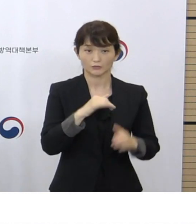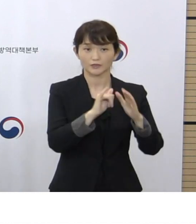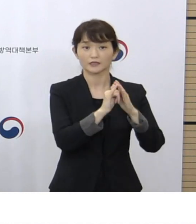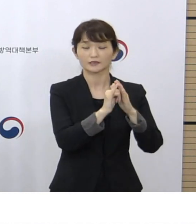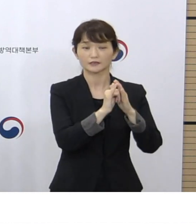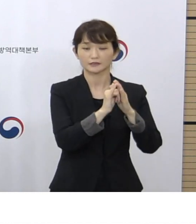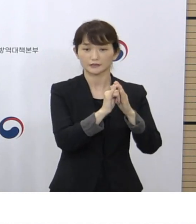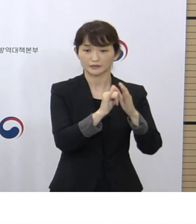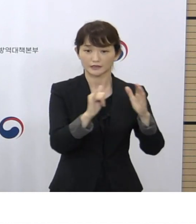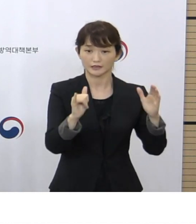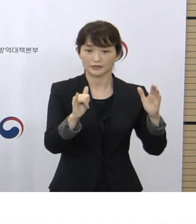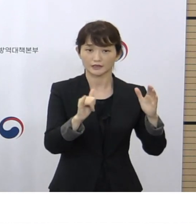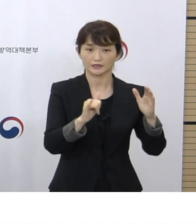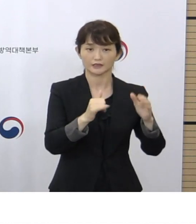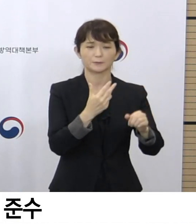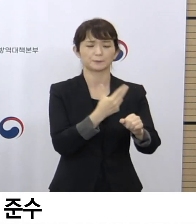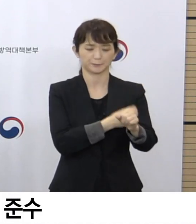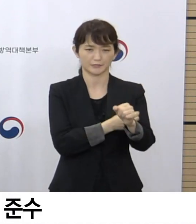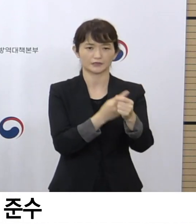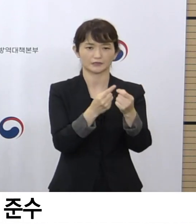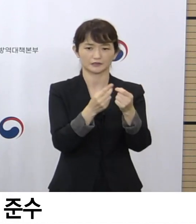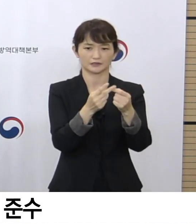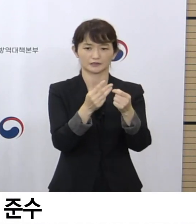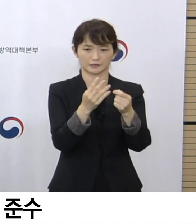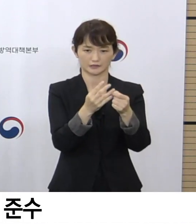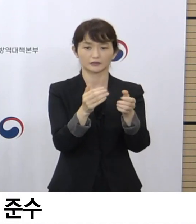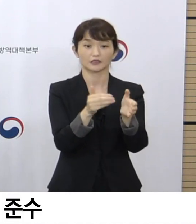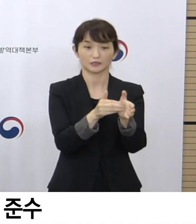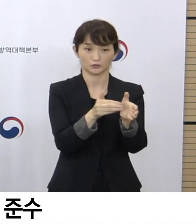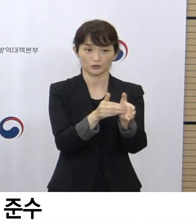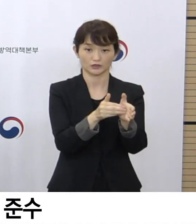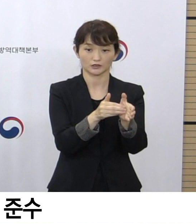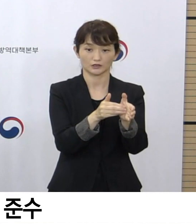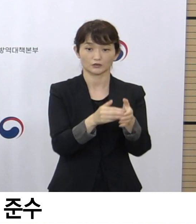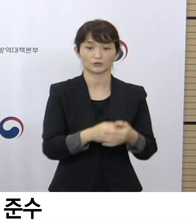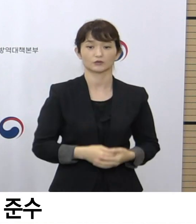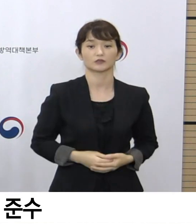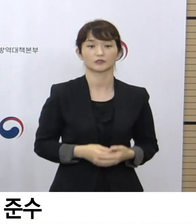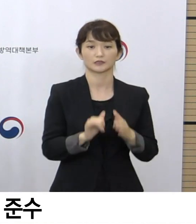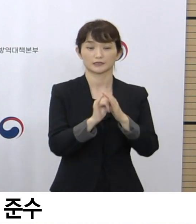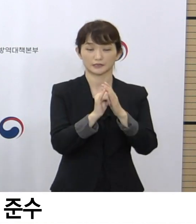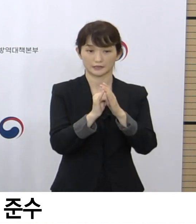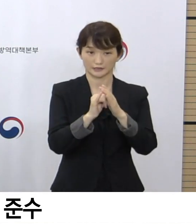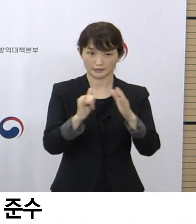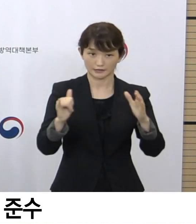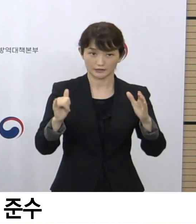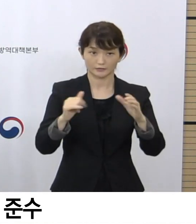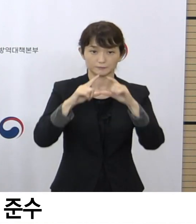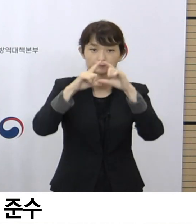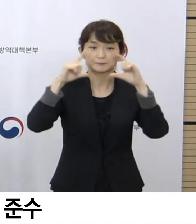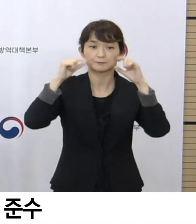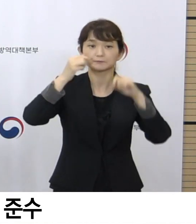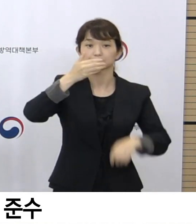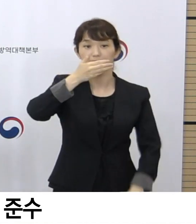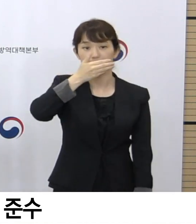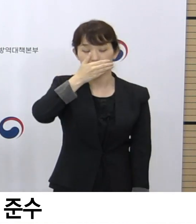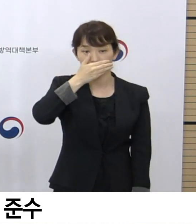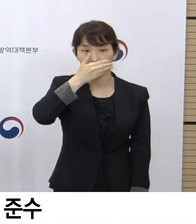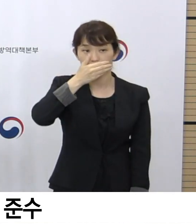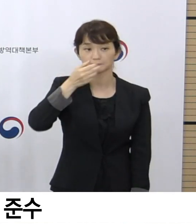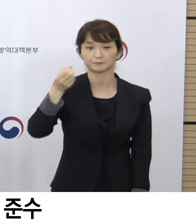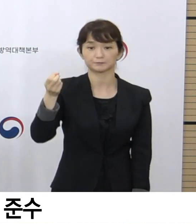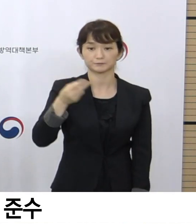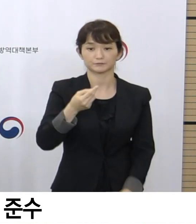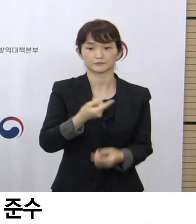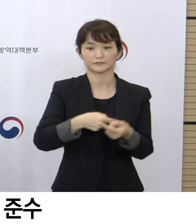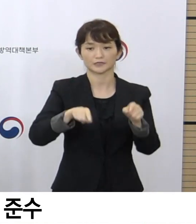가족은 4차 접종을 완료하여 주시고 가족들은 마스크 착용, 함께